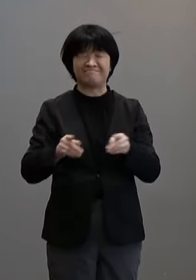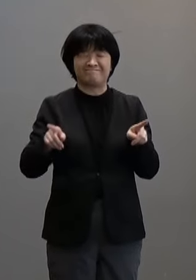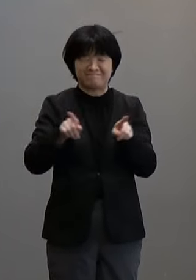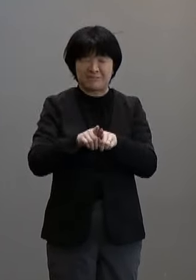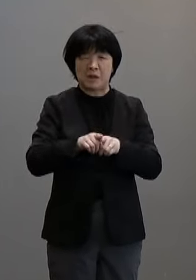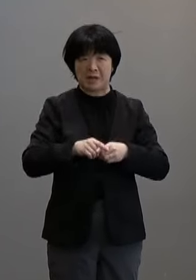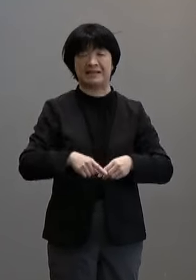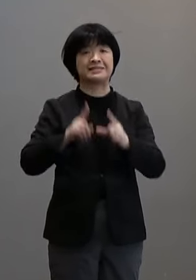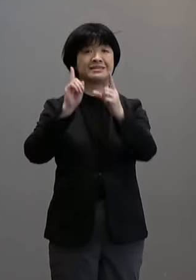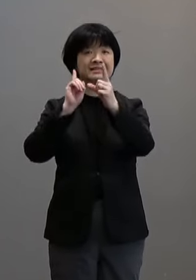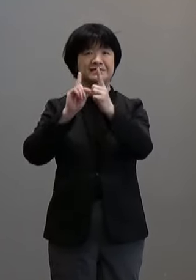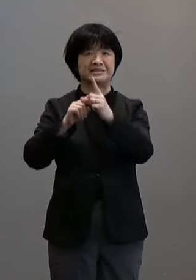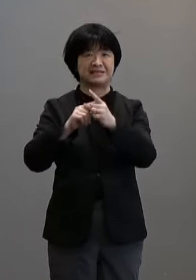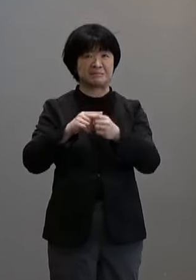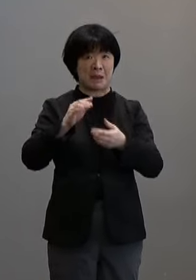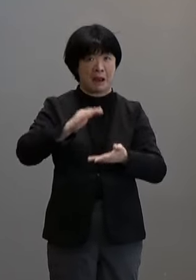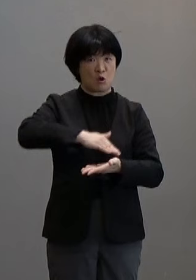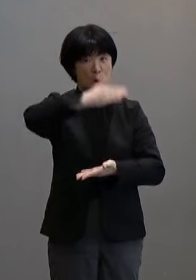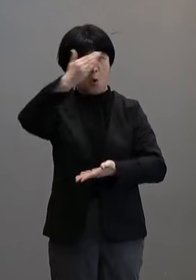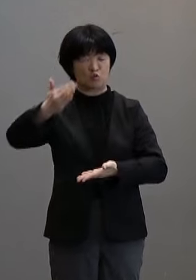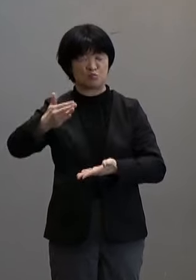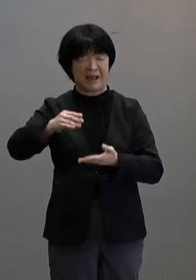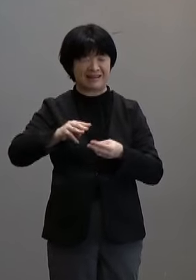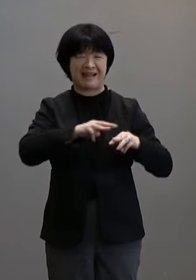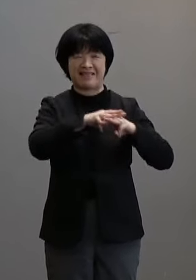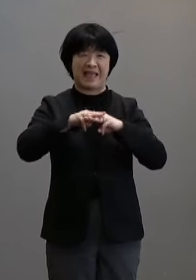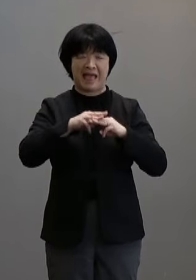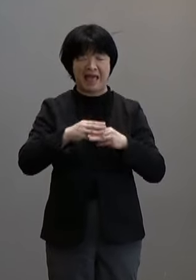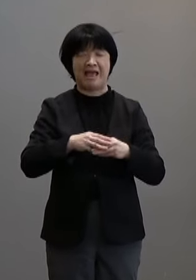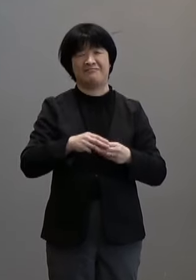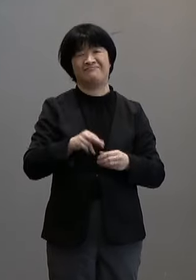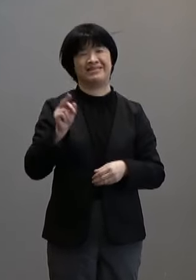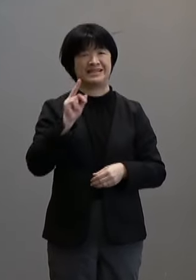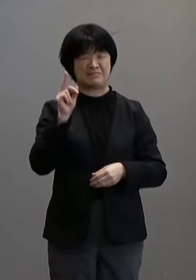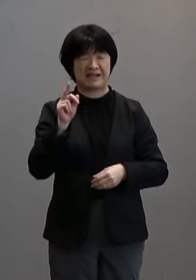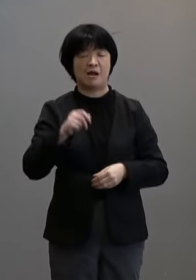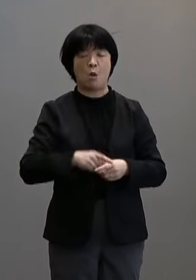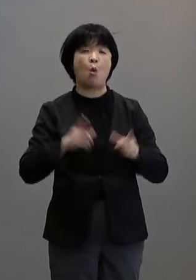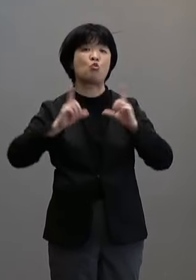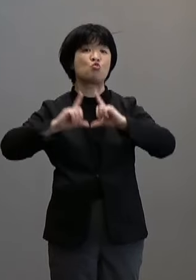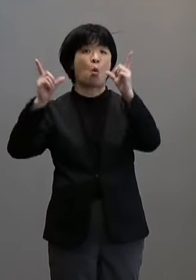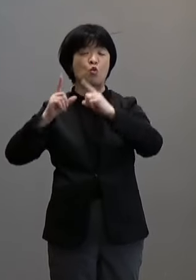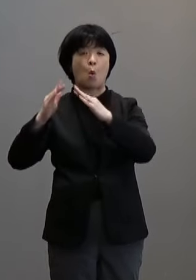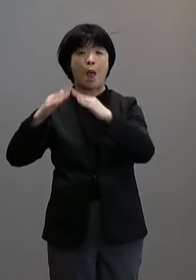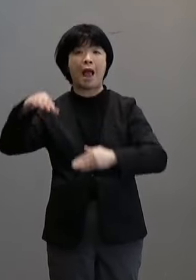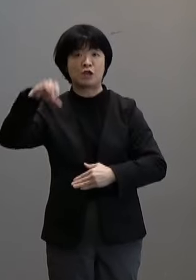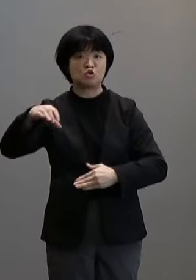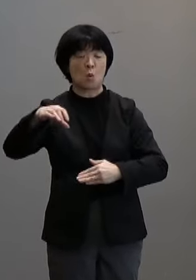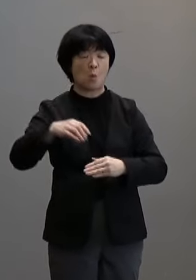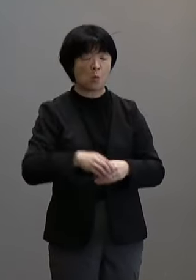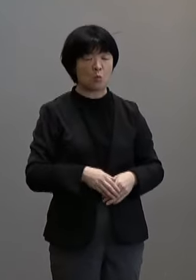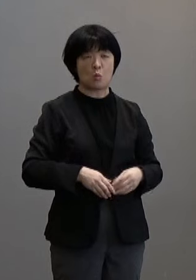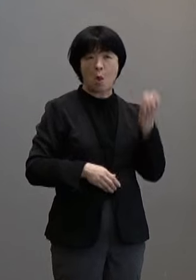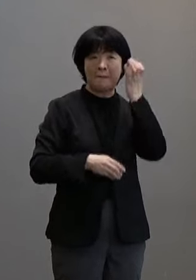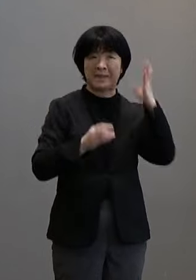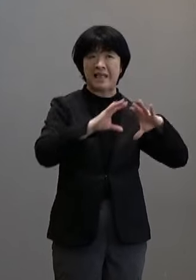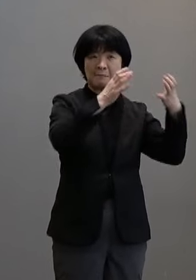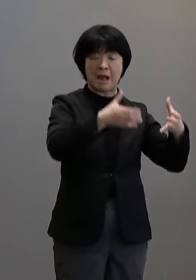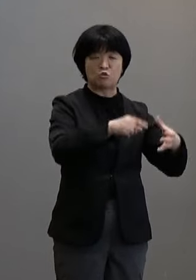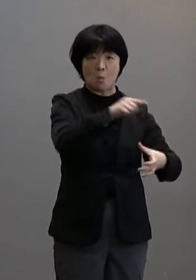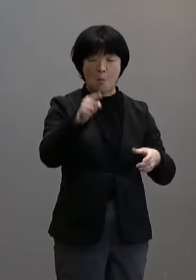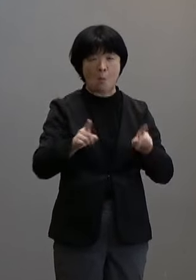園生活と題した移住セミナーと個別相談会を、都内の会場とメタバース上でハイブリッド開催を